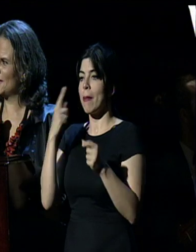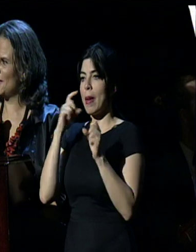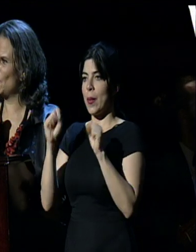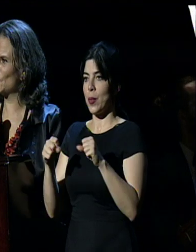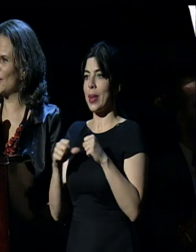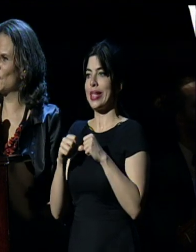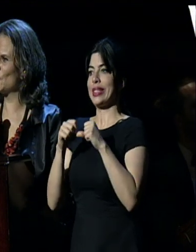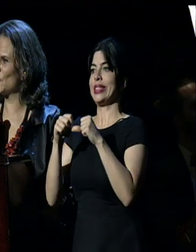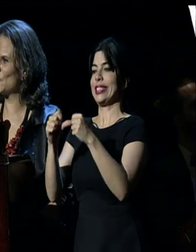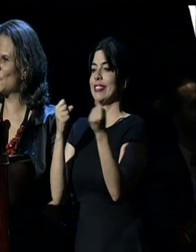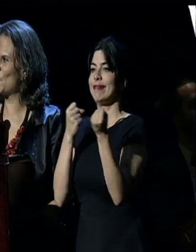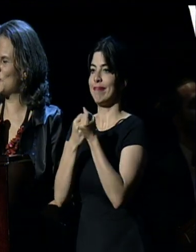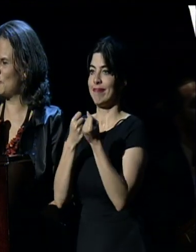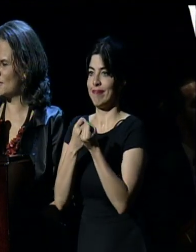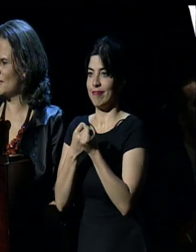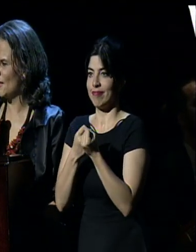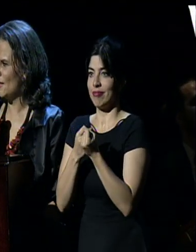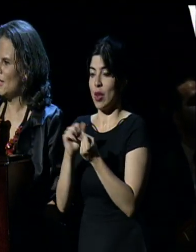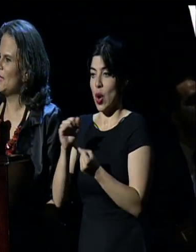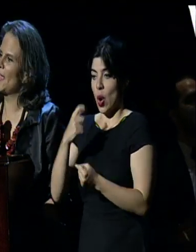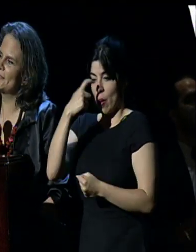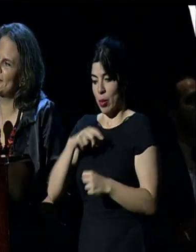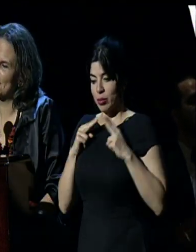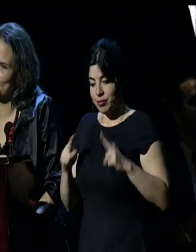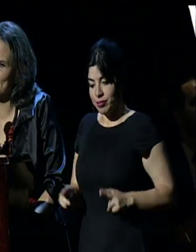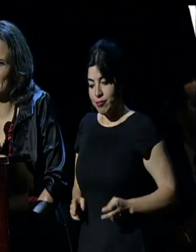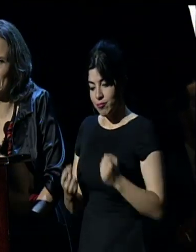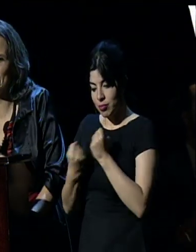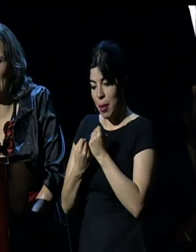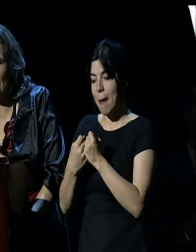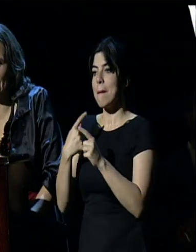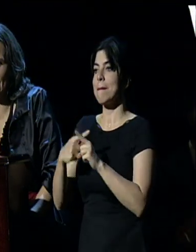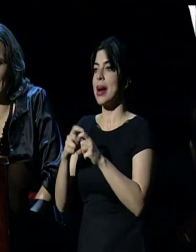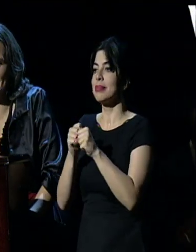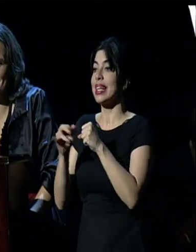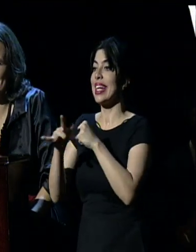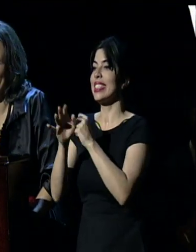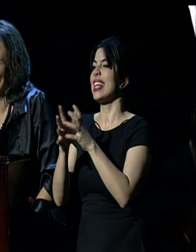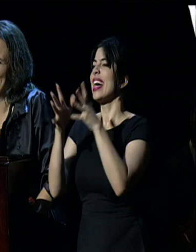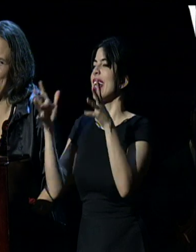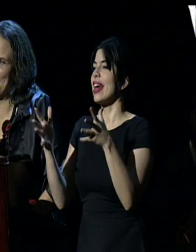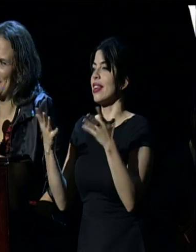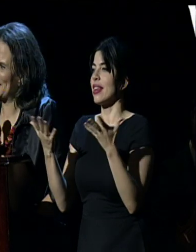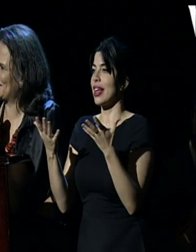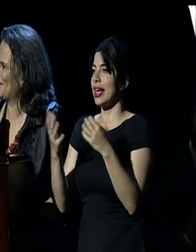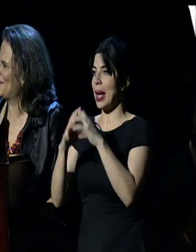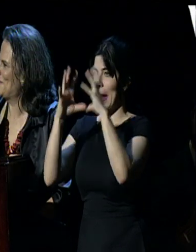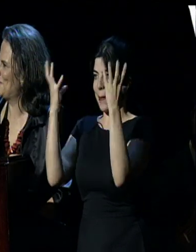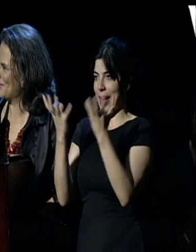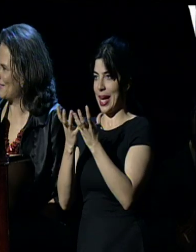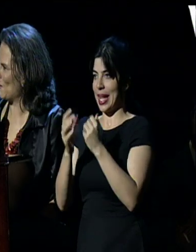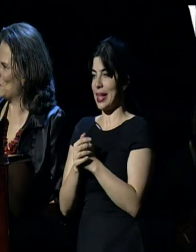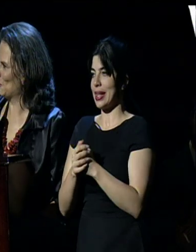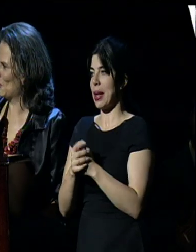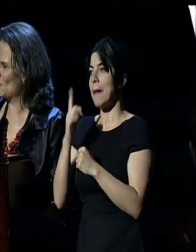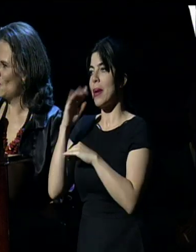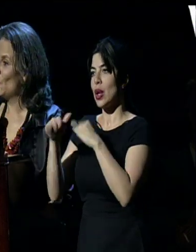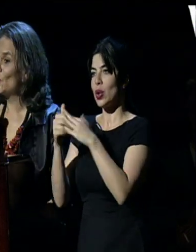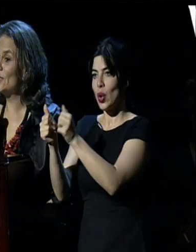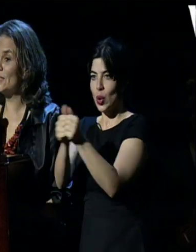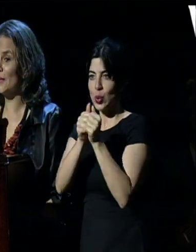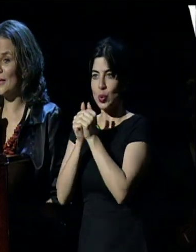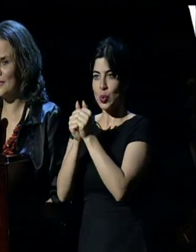seguir apostando a nosotros como especie y a esta nuestra isla grande que es el planeta, para estar